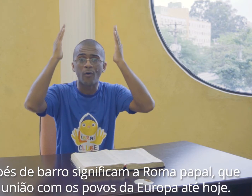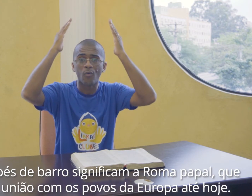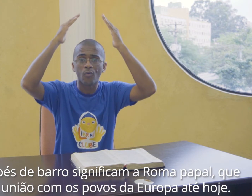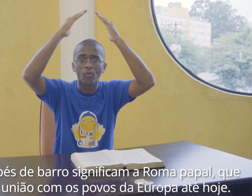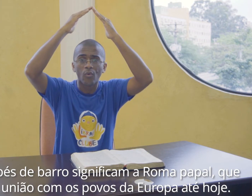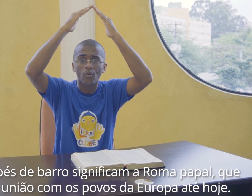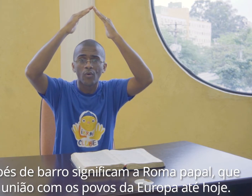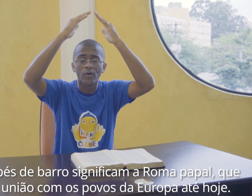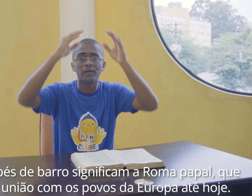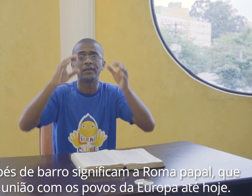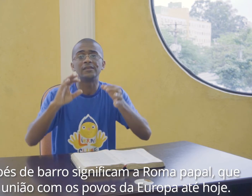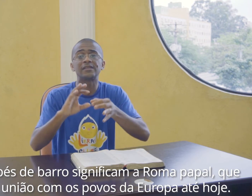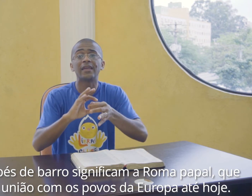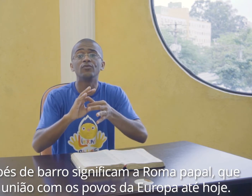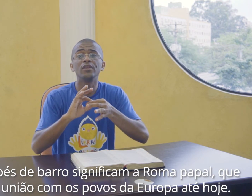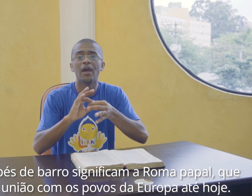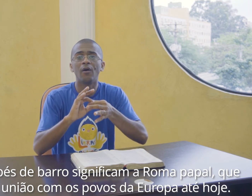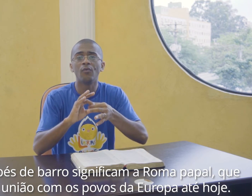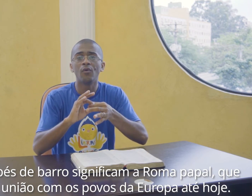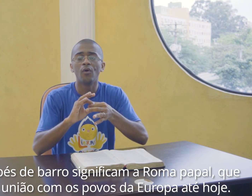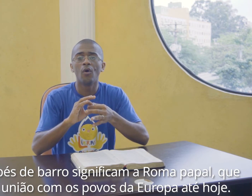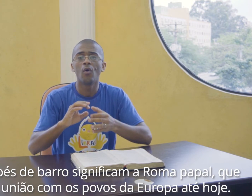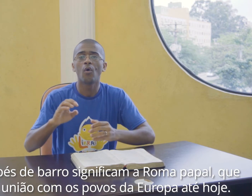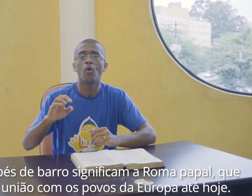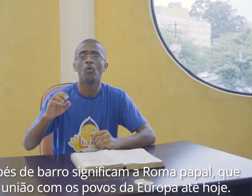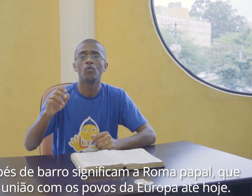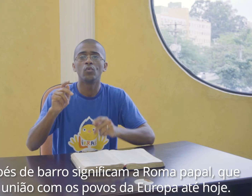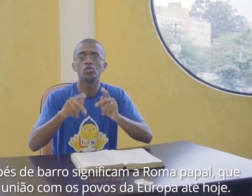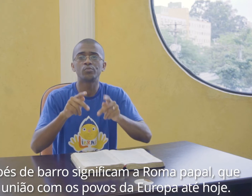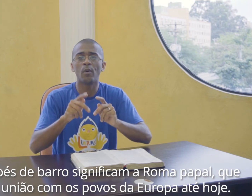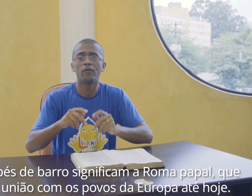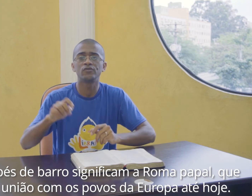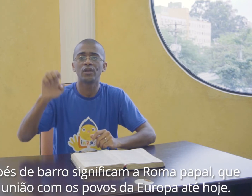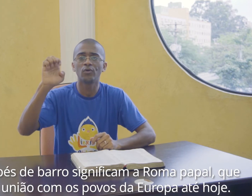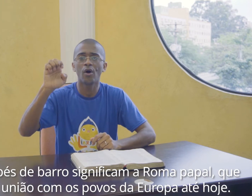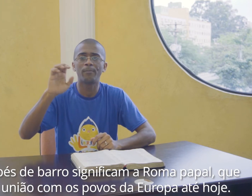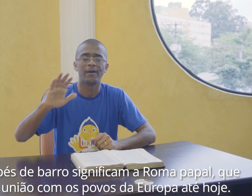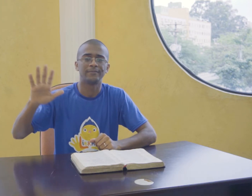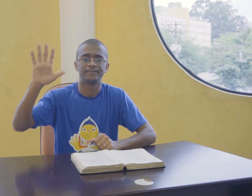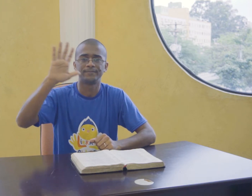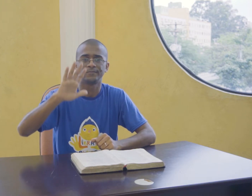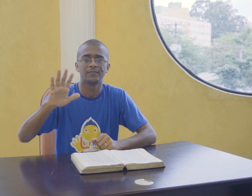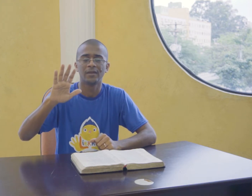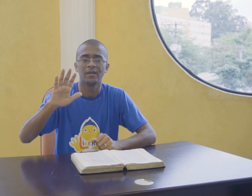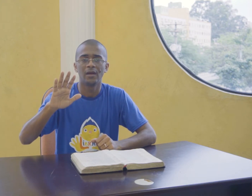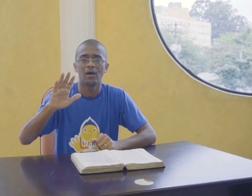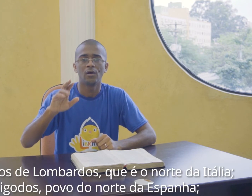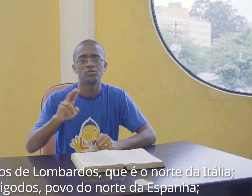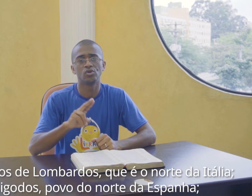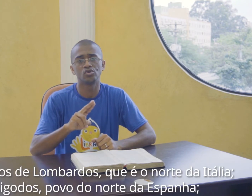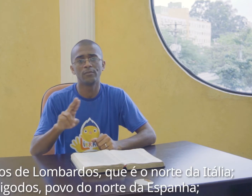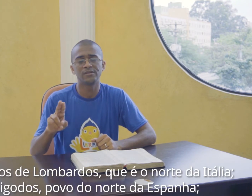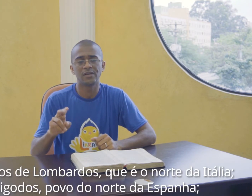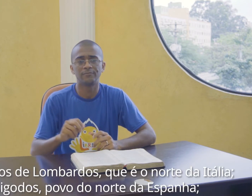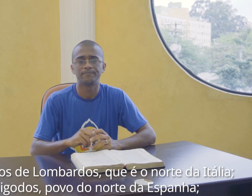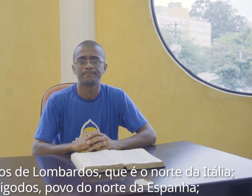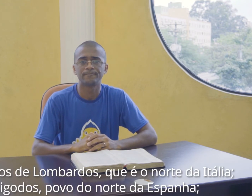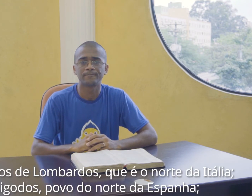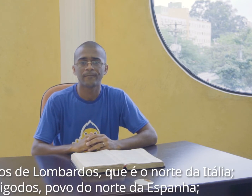papal, que está em união com os povos da Europa. Seus nomes são